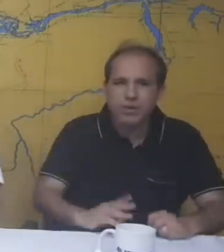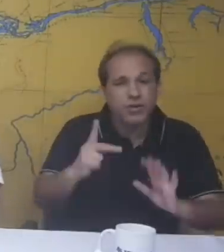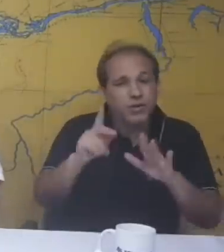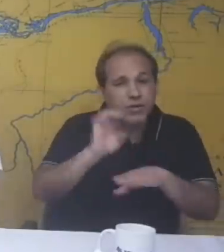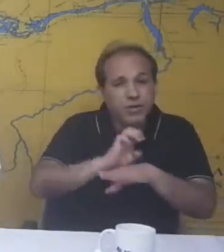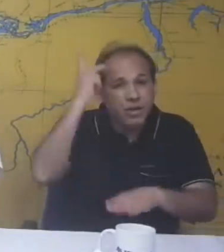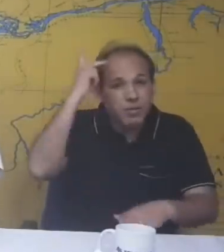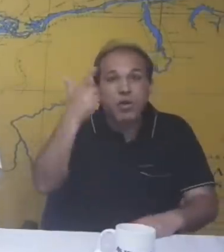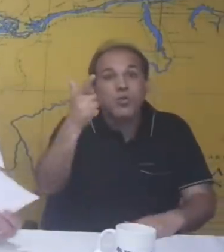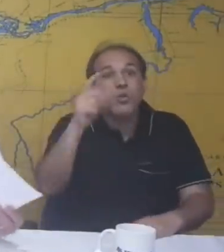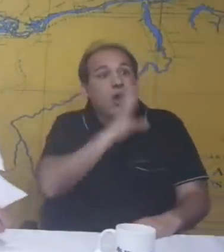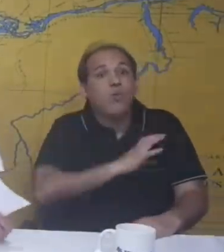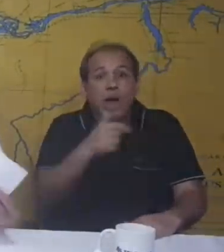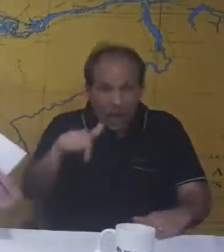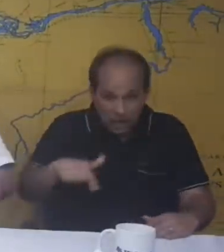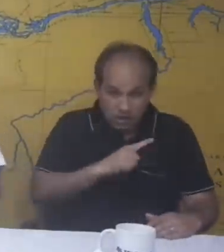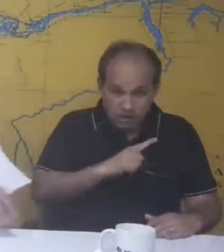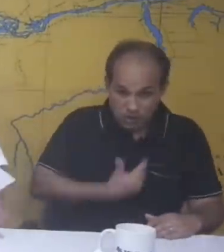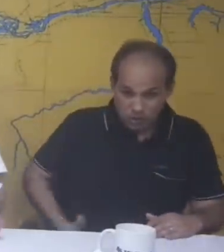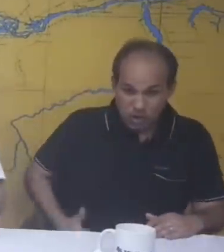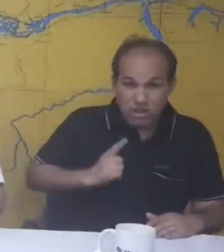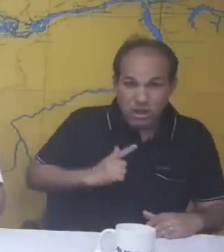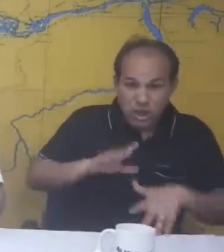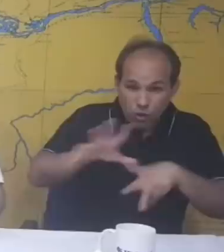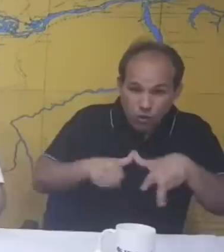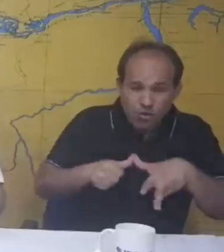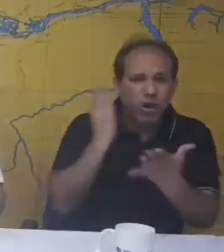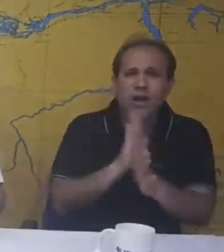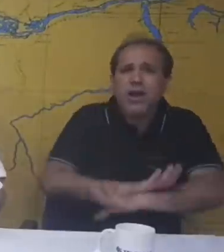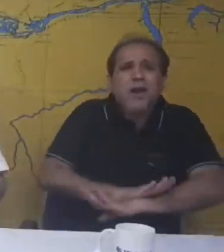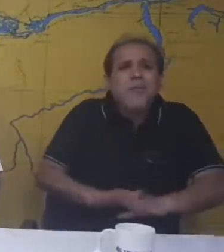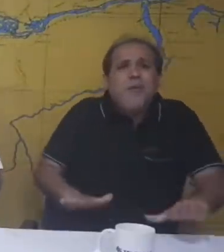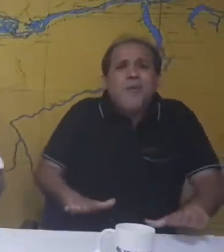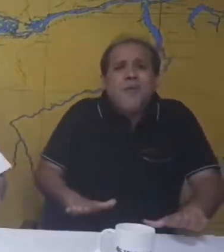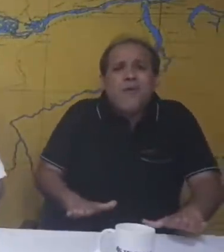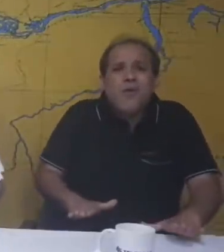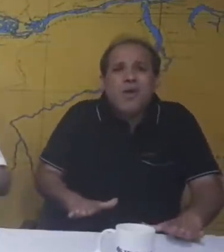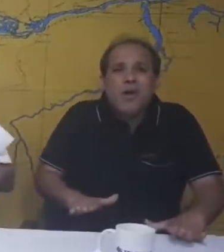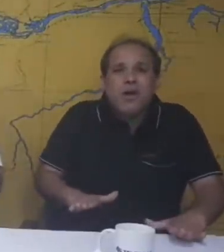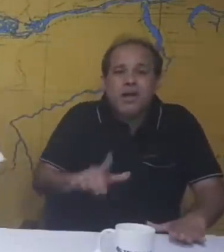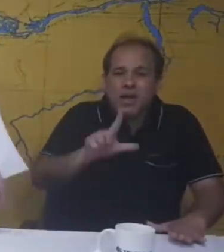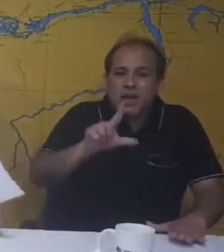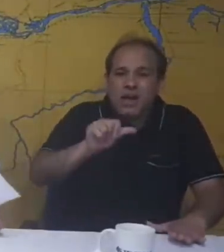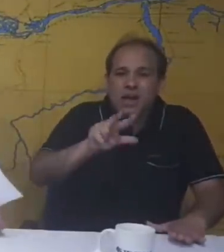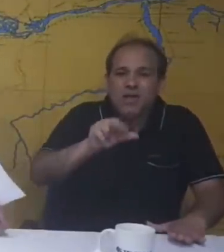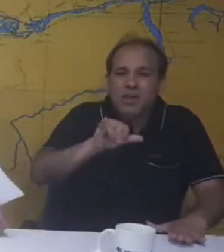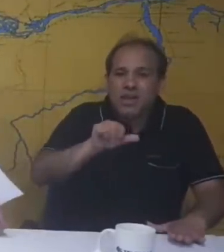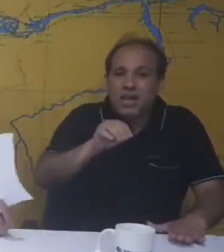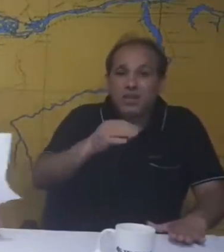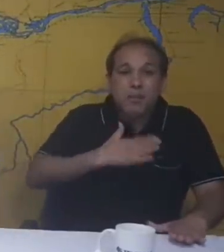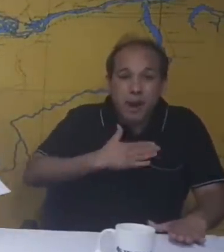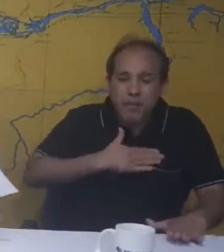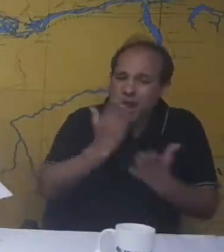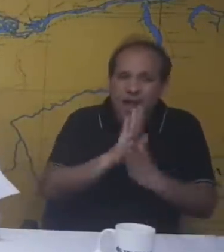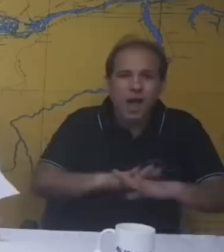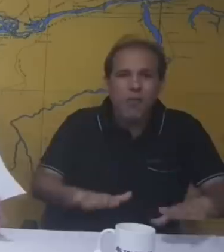tenho o que falar do governo, não tem o que falar de corrupção do governo, que para nós acabou. Para nós não tem Lava Jato. Para mim acabou Lava Jato.